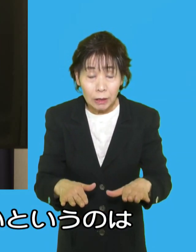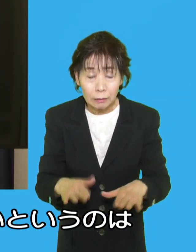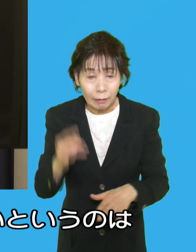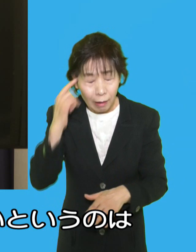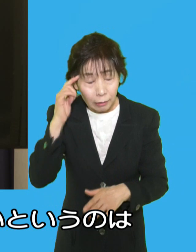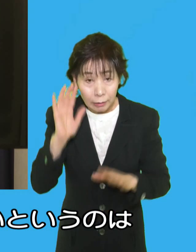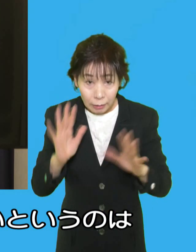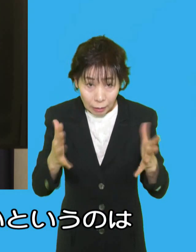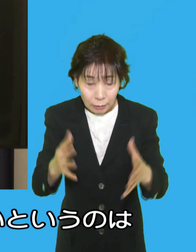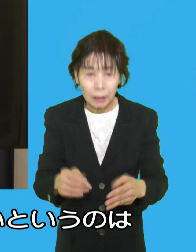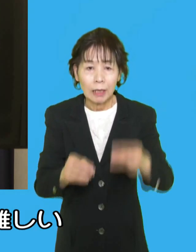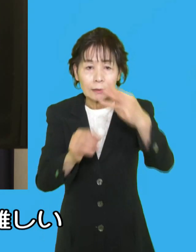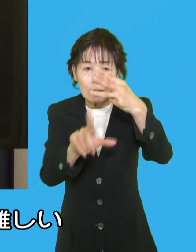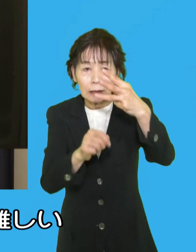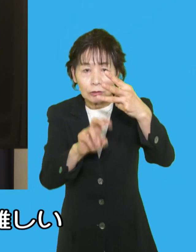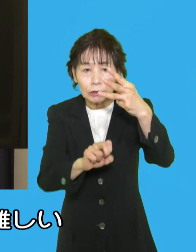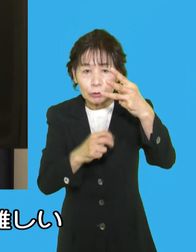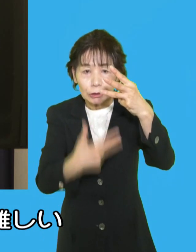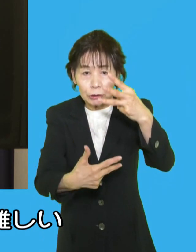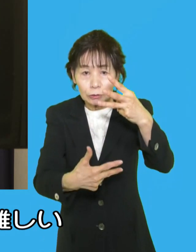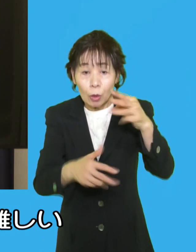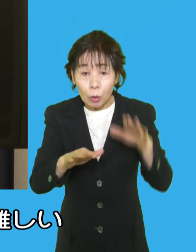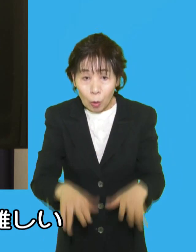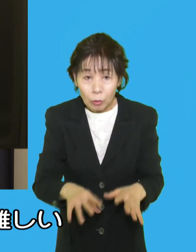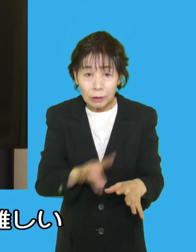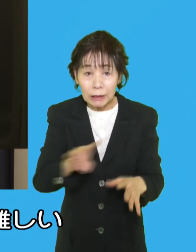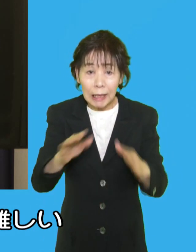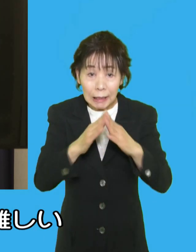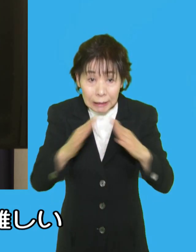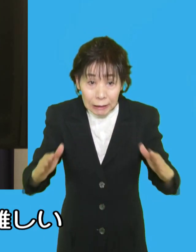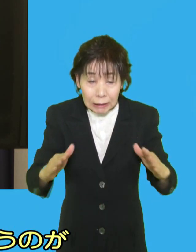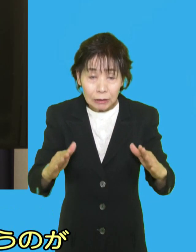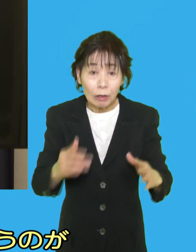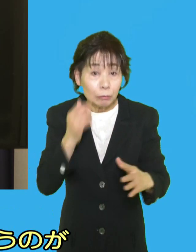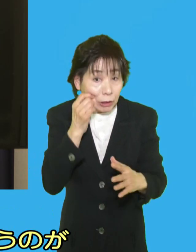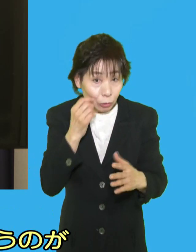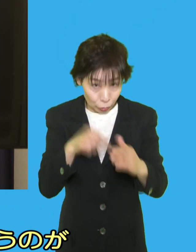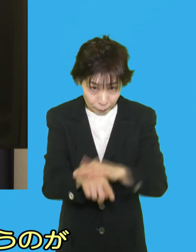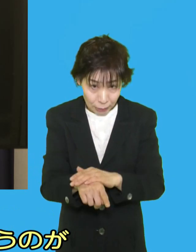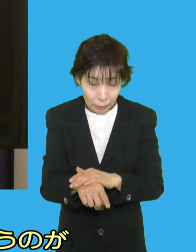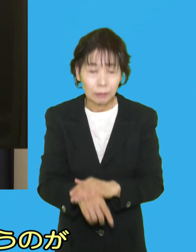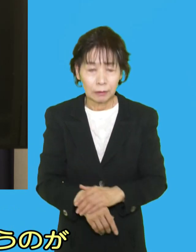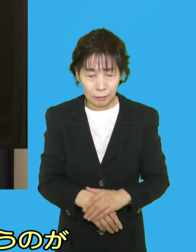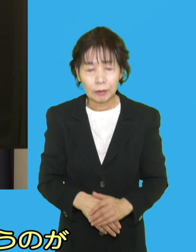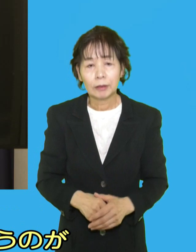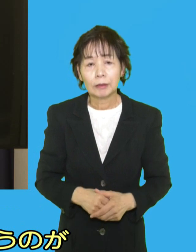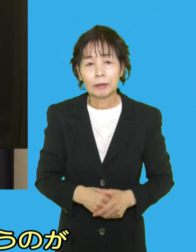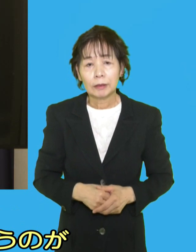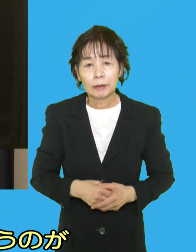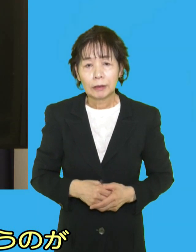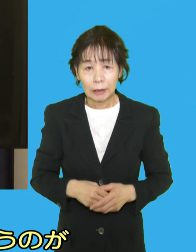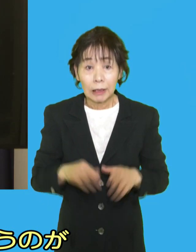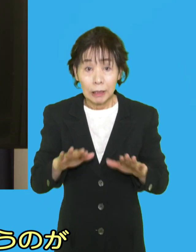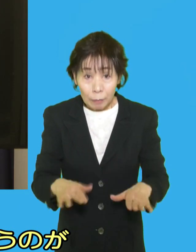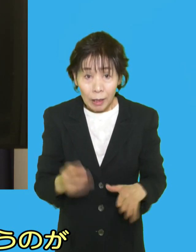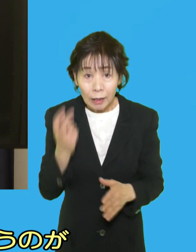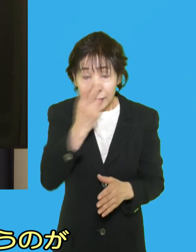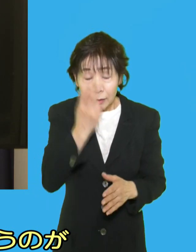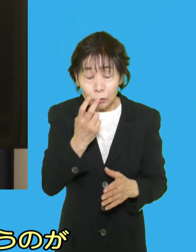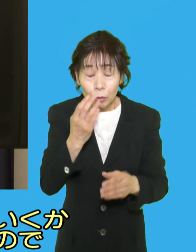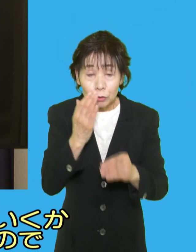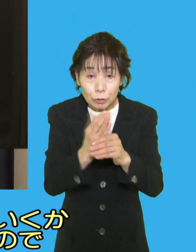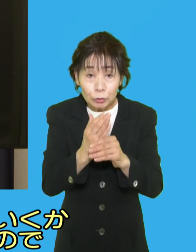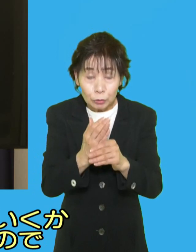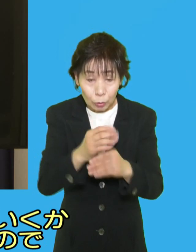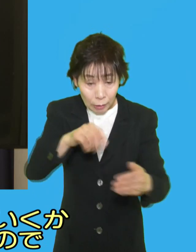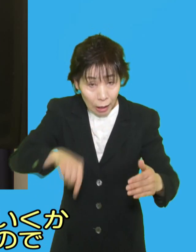というのは3月27日までの今議会にはちょっと難しいということですか。 うん、まあ、今検討している内容という